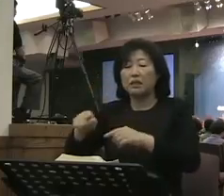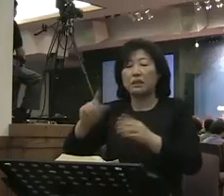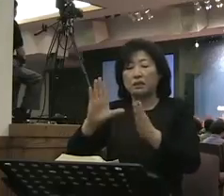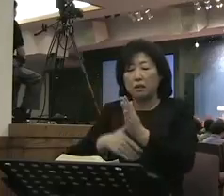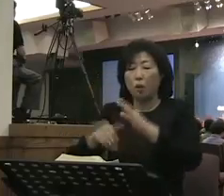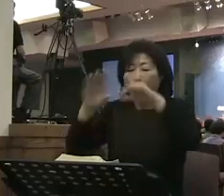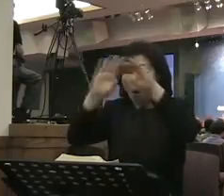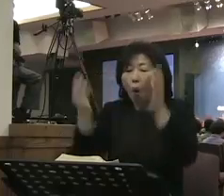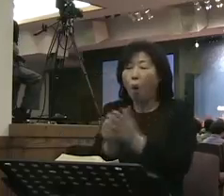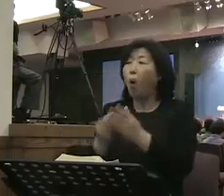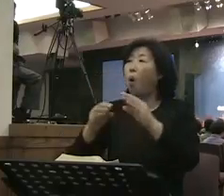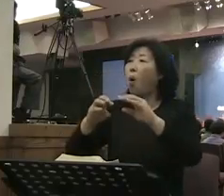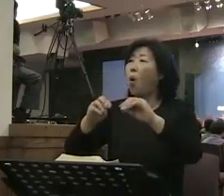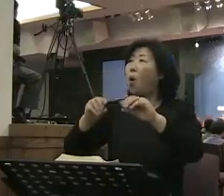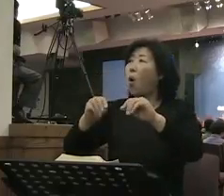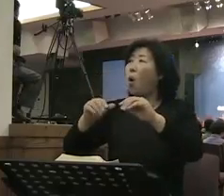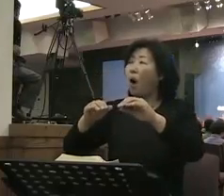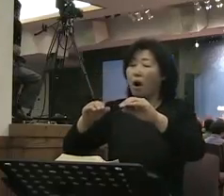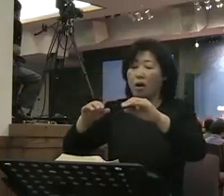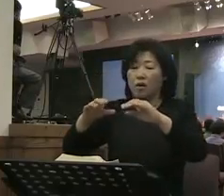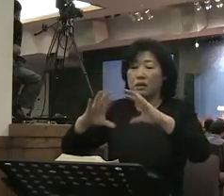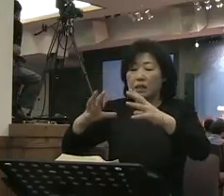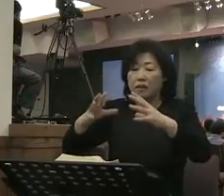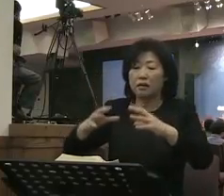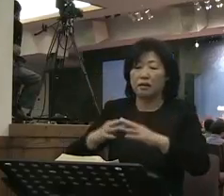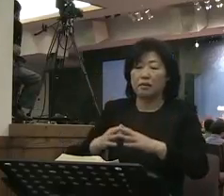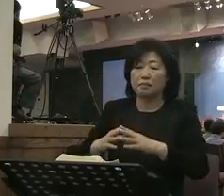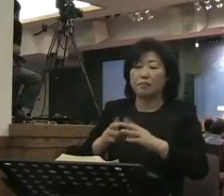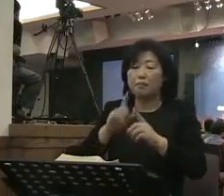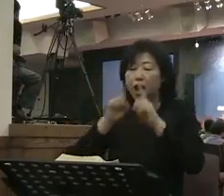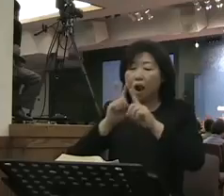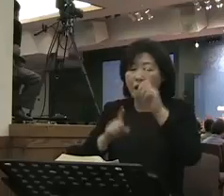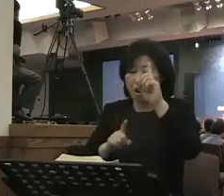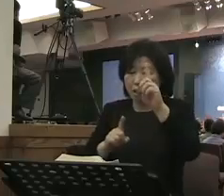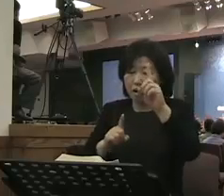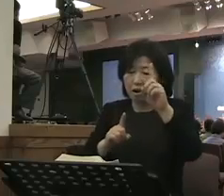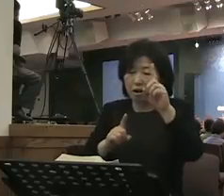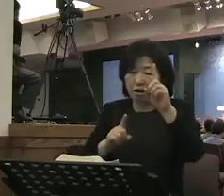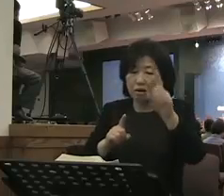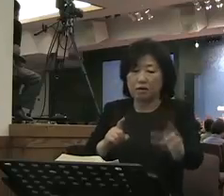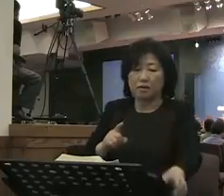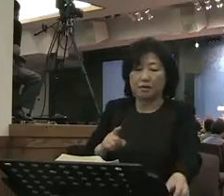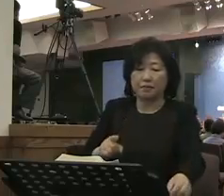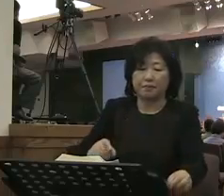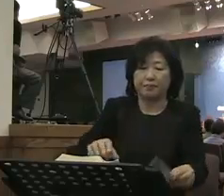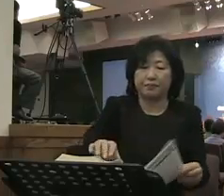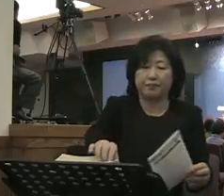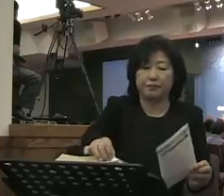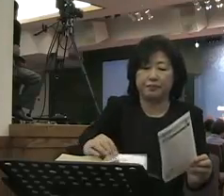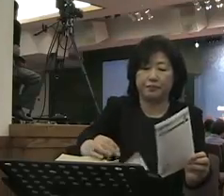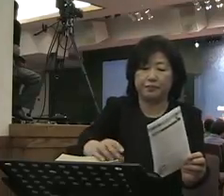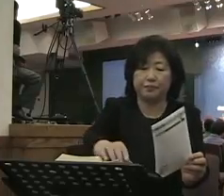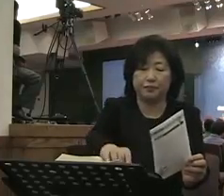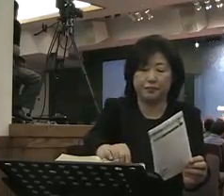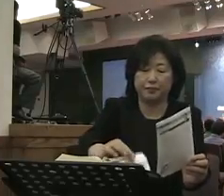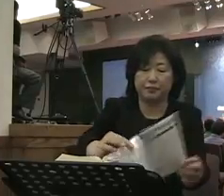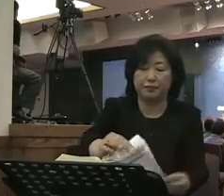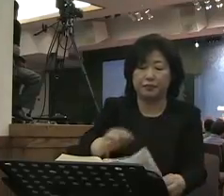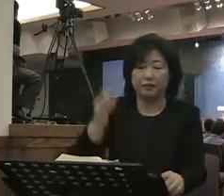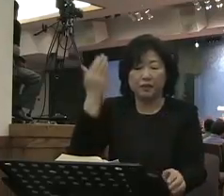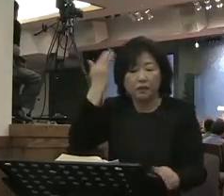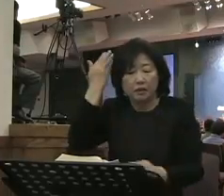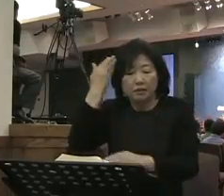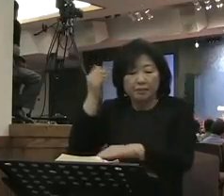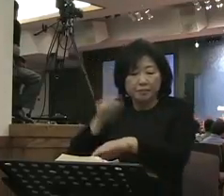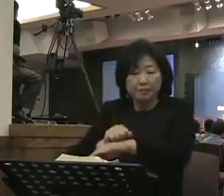언어가 하나라서 모두가 서로 지식과 힘을 합할 수 있는 때라고 성경은 말씀해 주십니다.